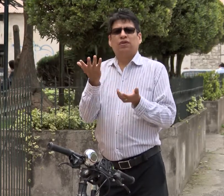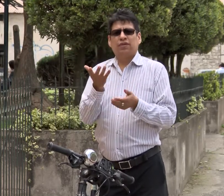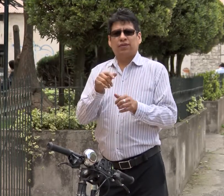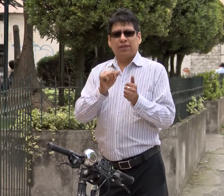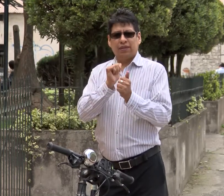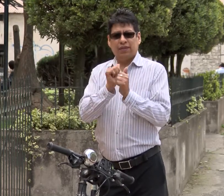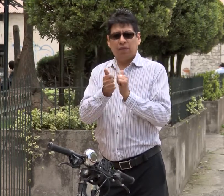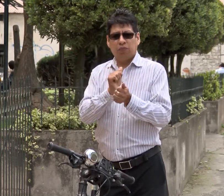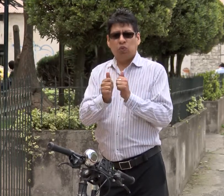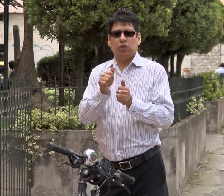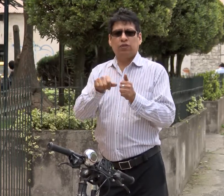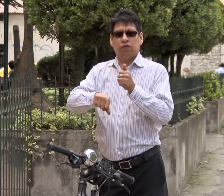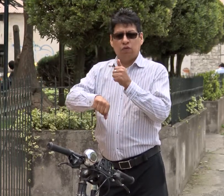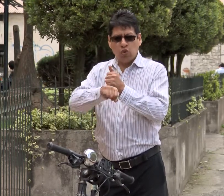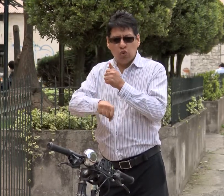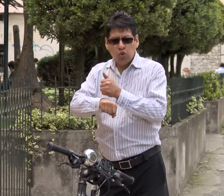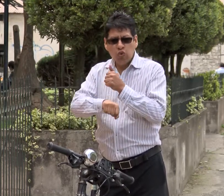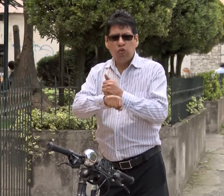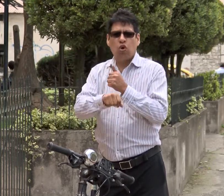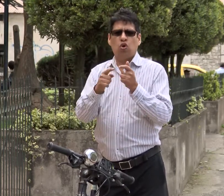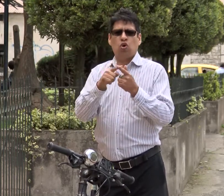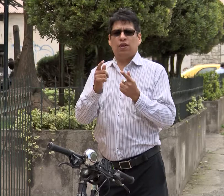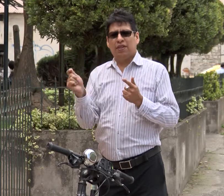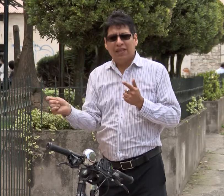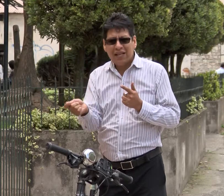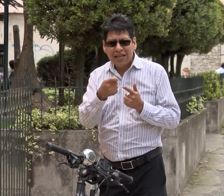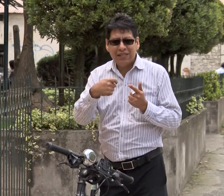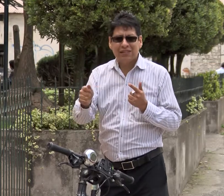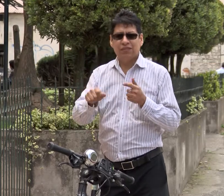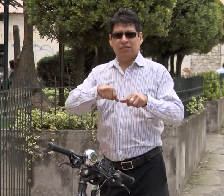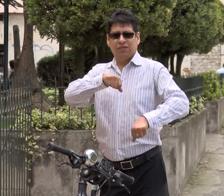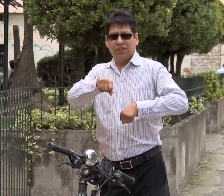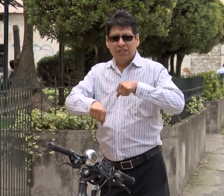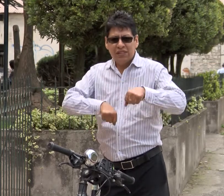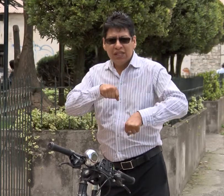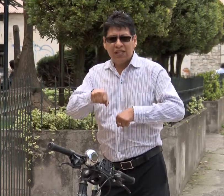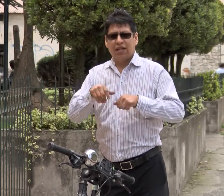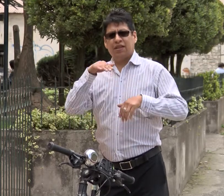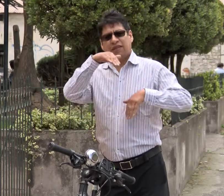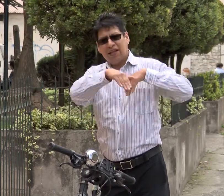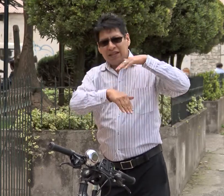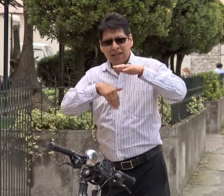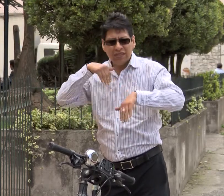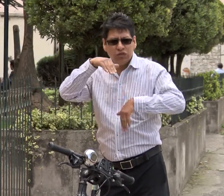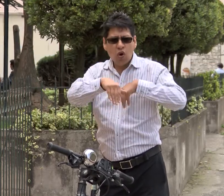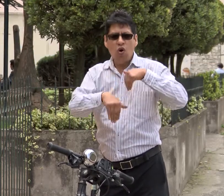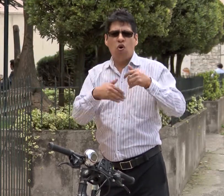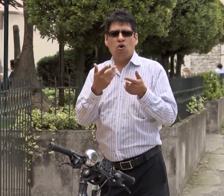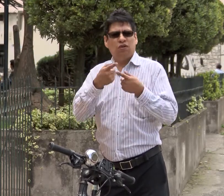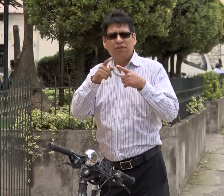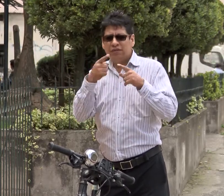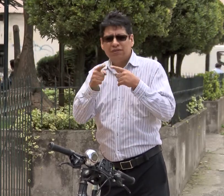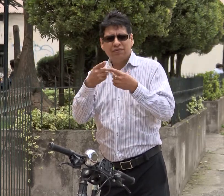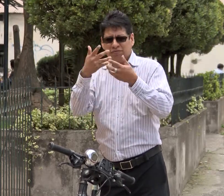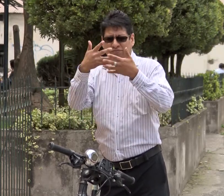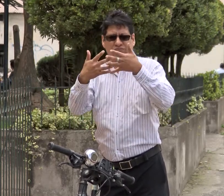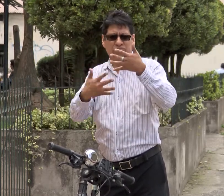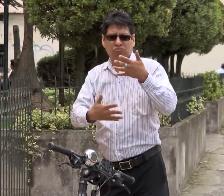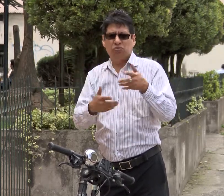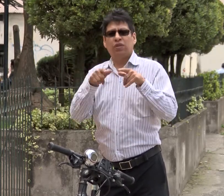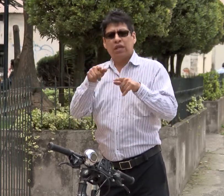saludables ayuda a nuestro corazón ayuda a mantenerse fuerte nos ayuda están en forma